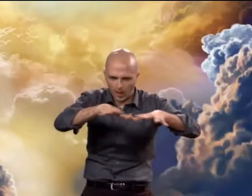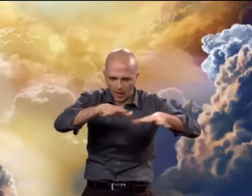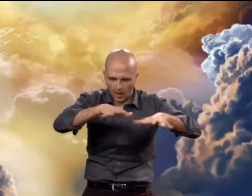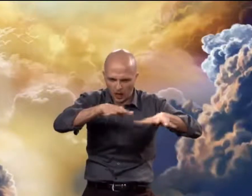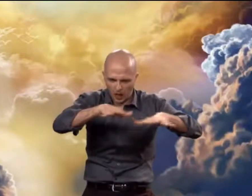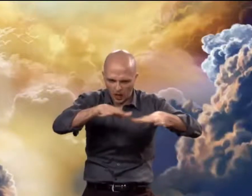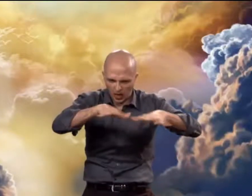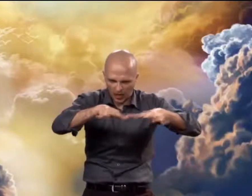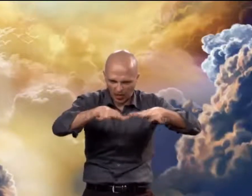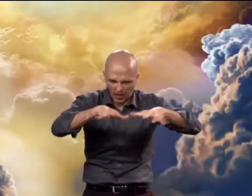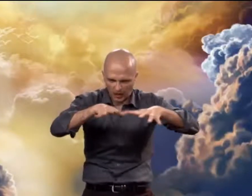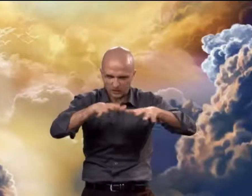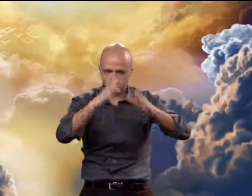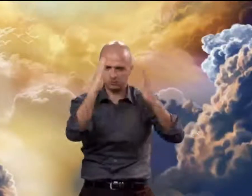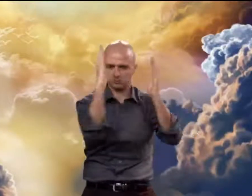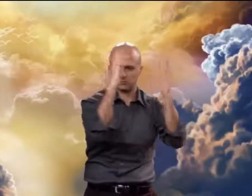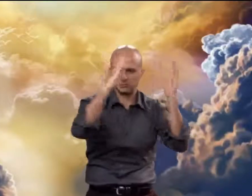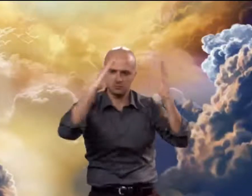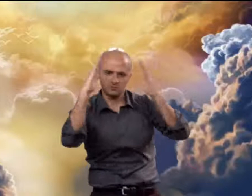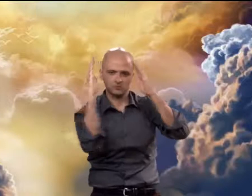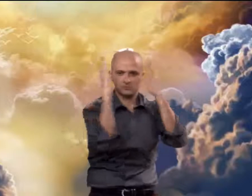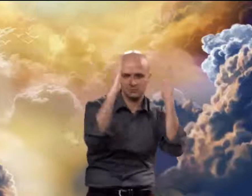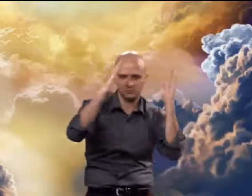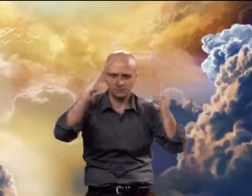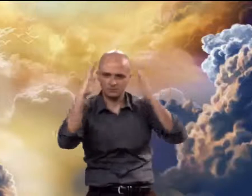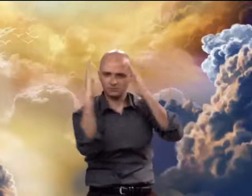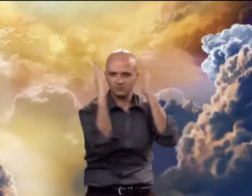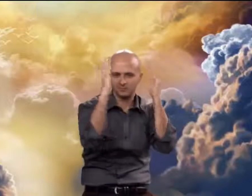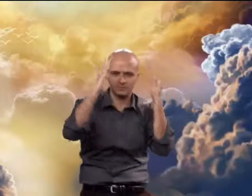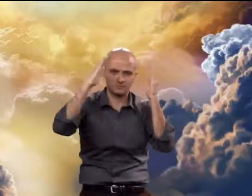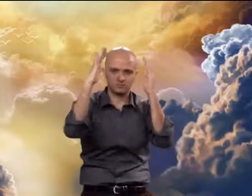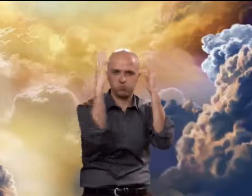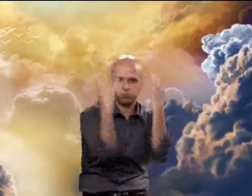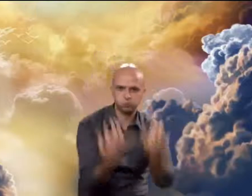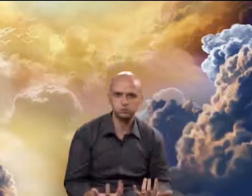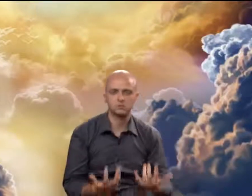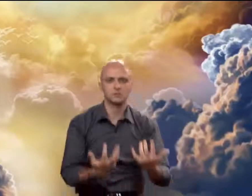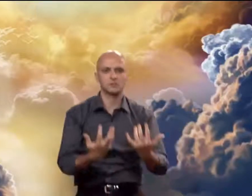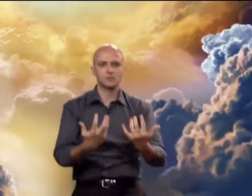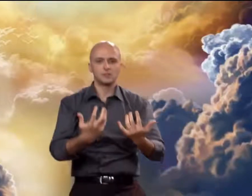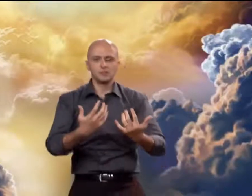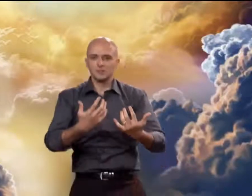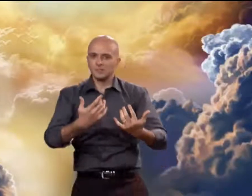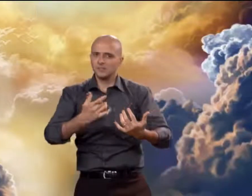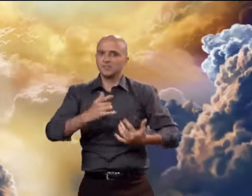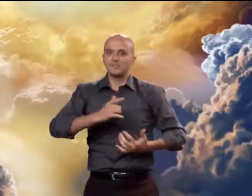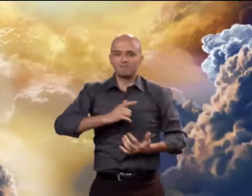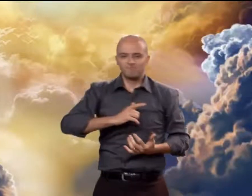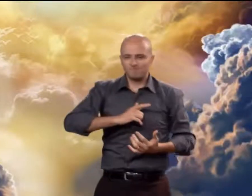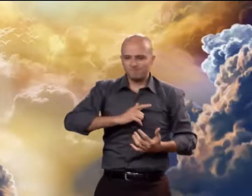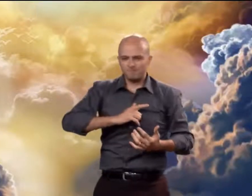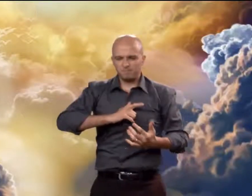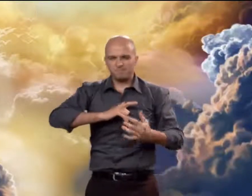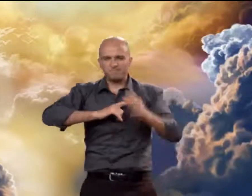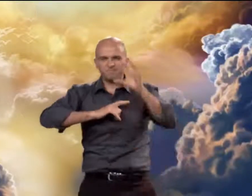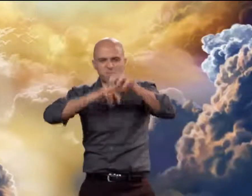os fundamentos. Algumas delas se abriram nos cumes, os quais se partiram e rasgaram de modo